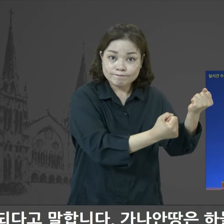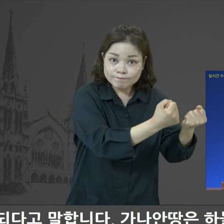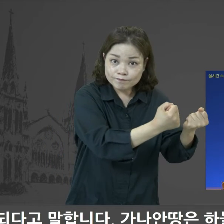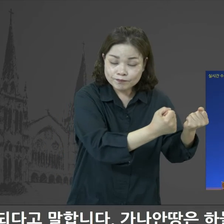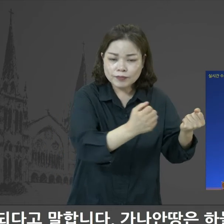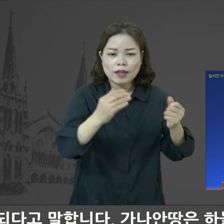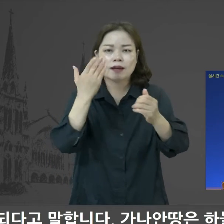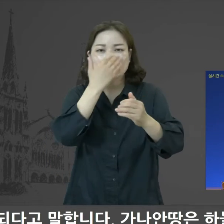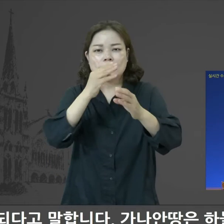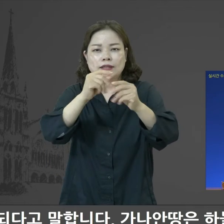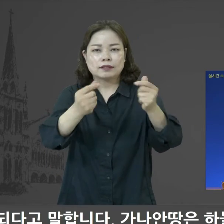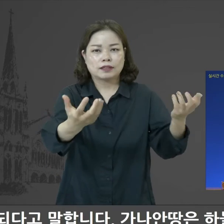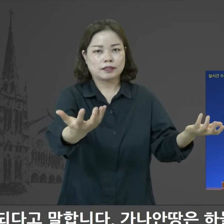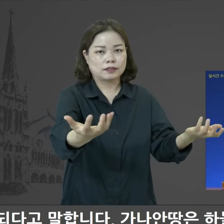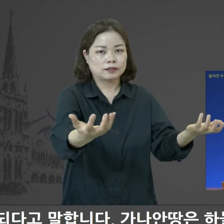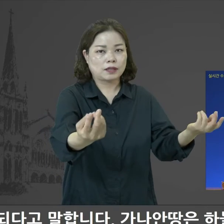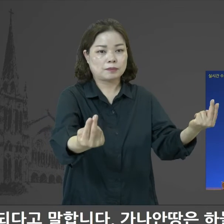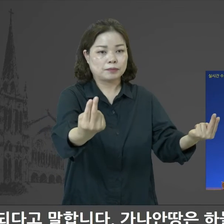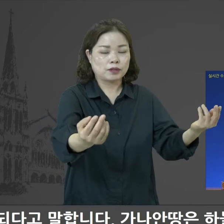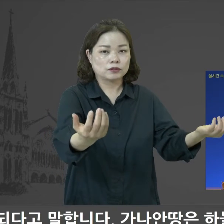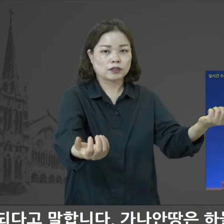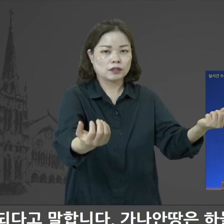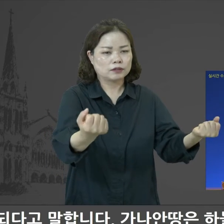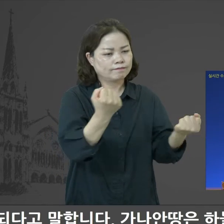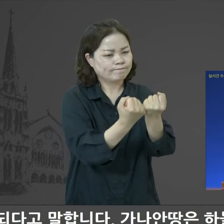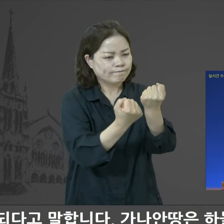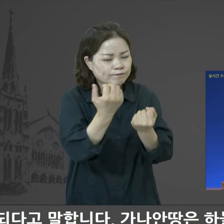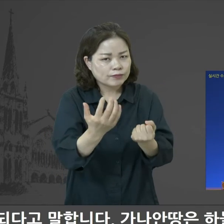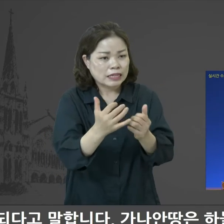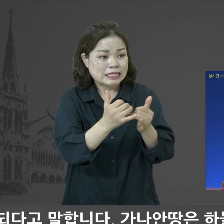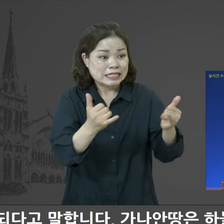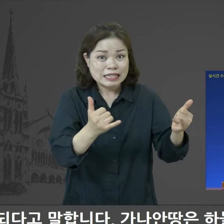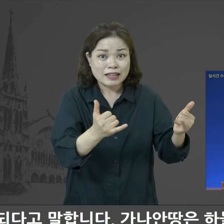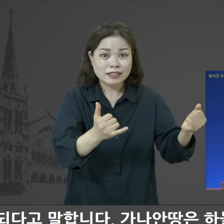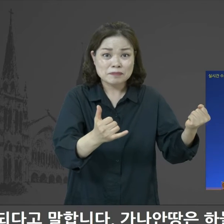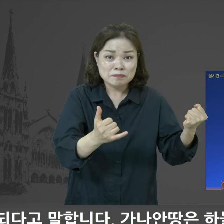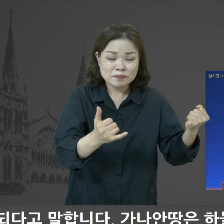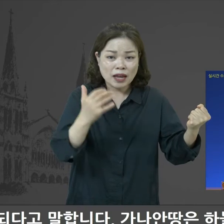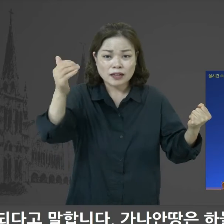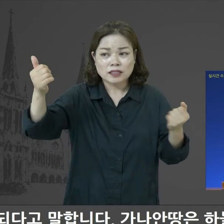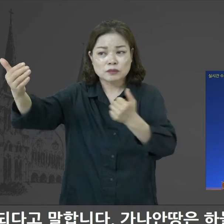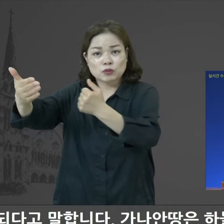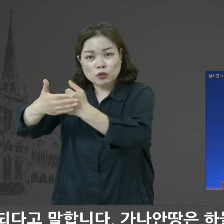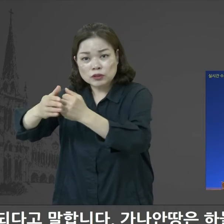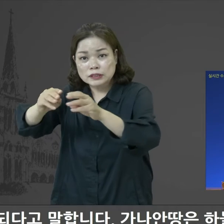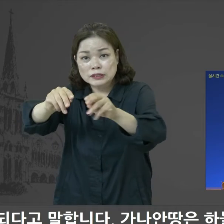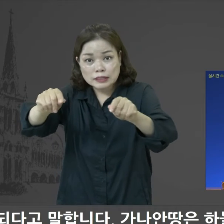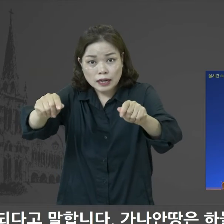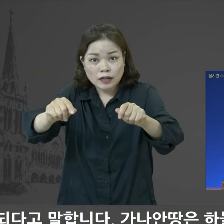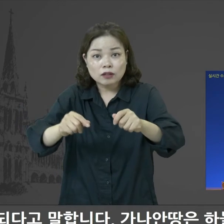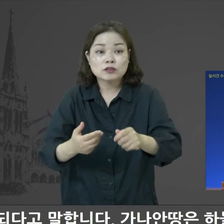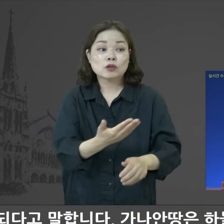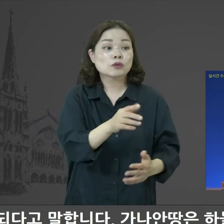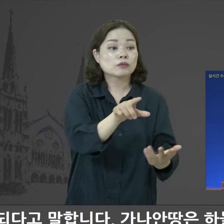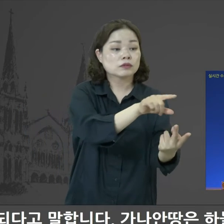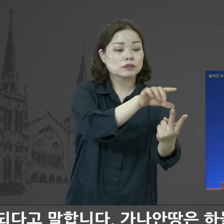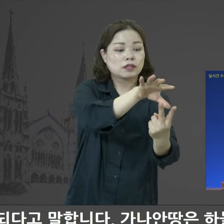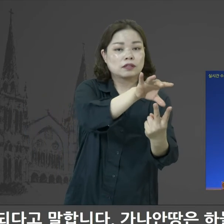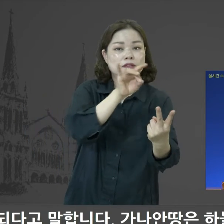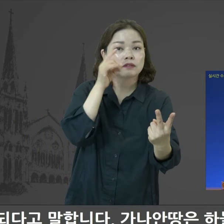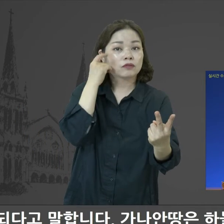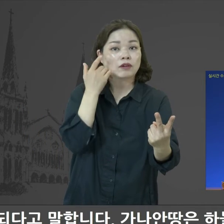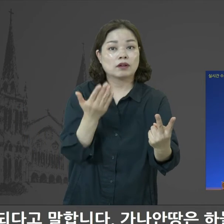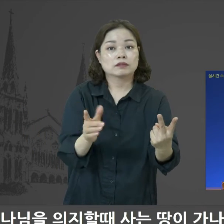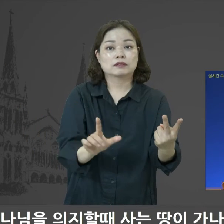드리고 가나안 땅에 대해서도 설명을 드렸습니다. 인간적인 노력으로 살 수 있는 땅, 하나님이 도우시면 잘 살 수 있는 땅, 여러분들은 어떤 땅에서 살고